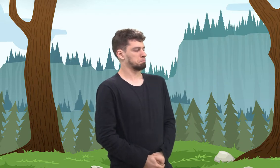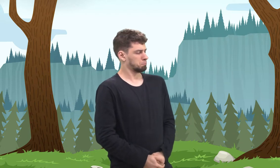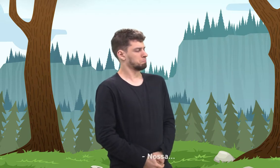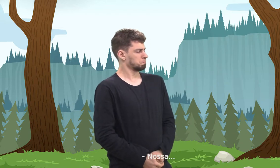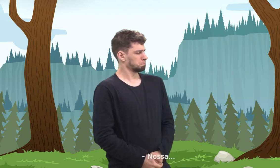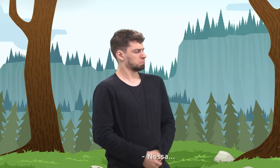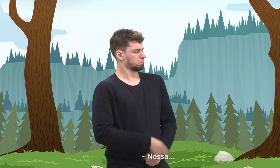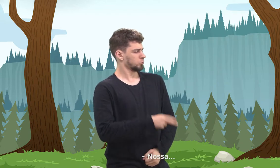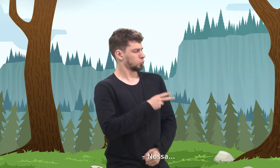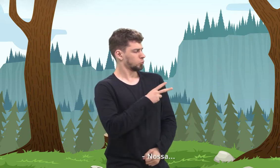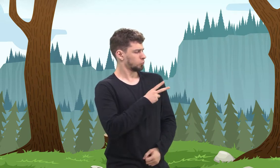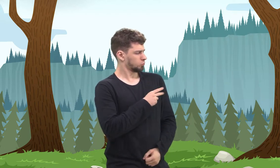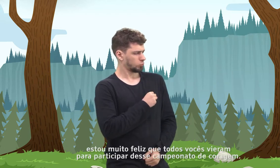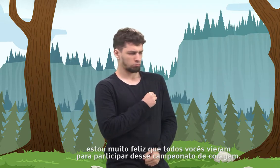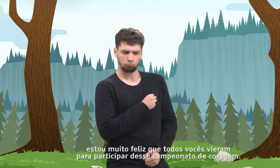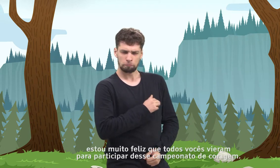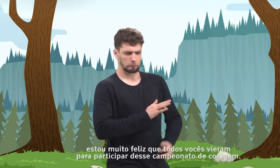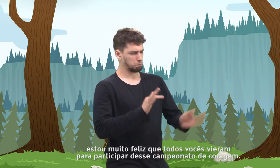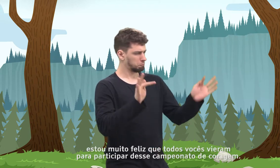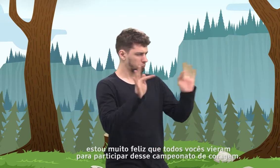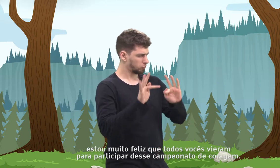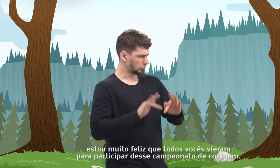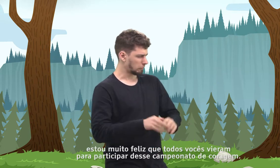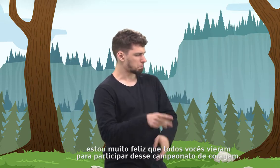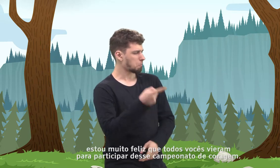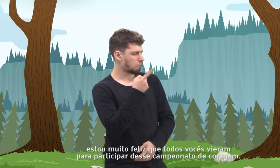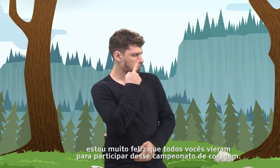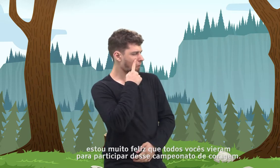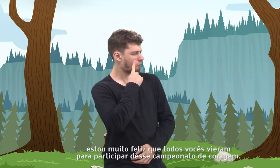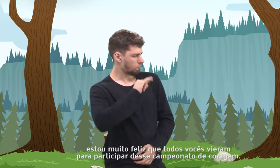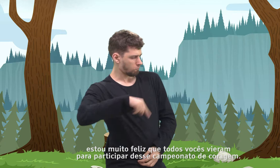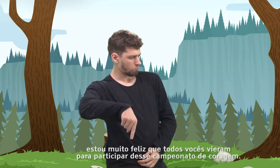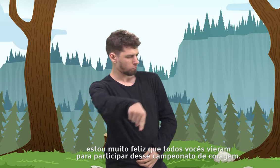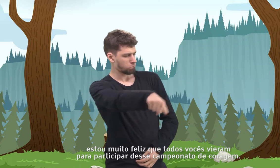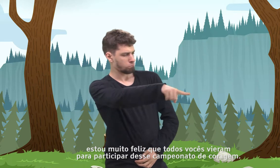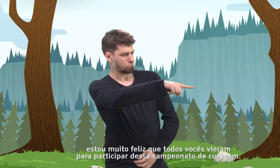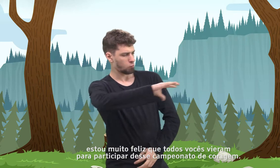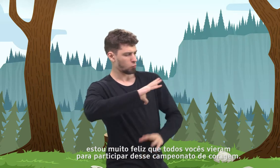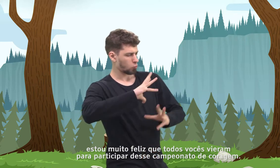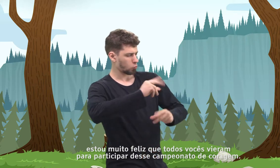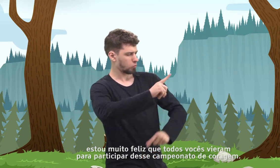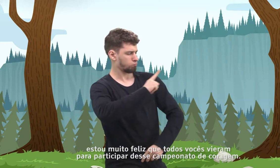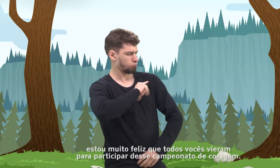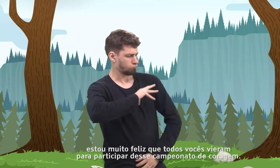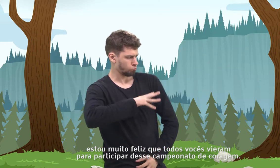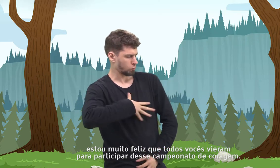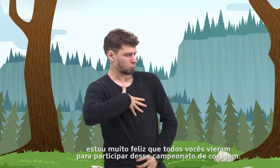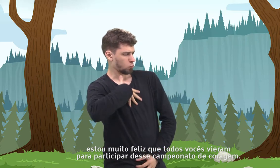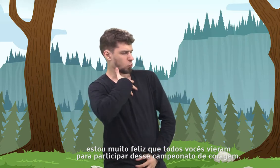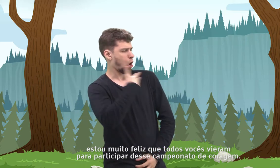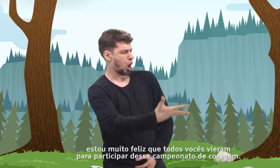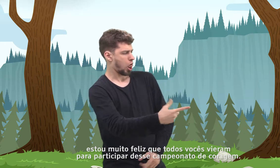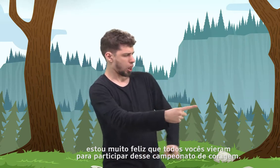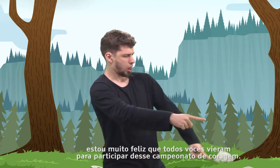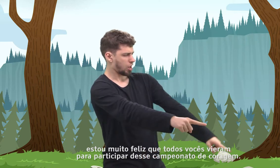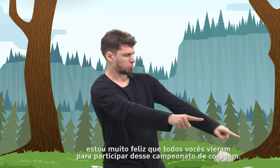nossa estou muito feliz que todos vocês vieram para participar deste campeonato